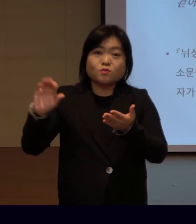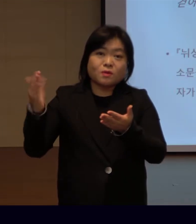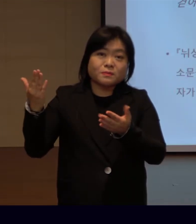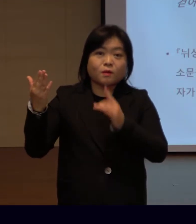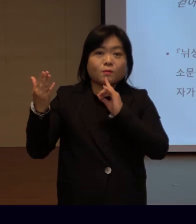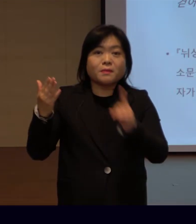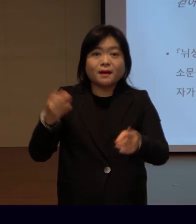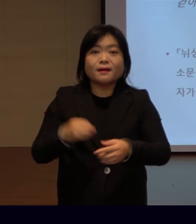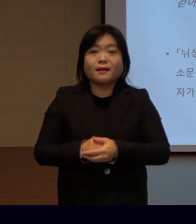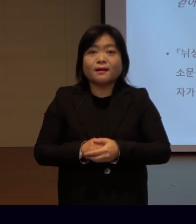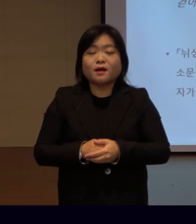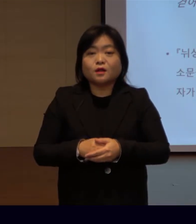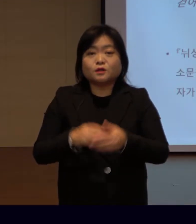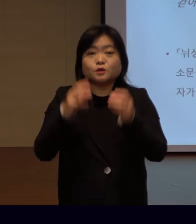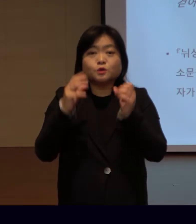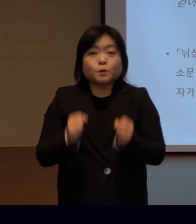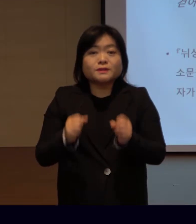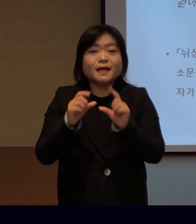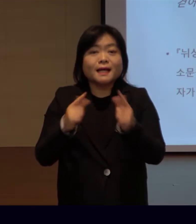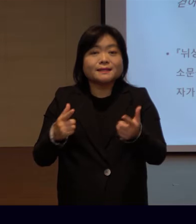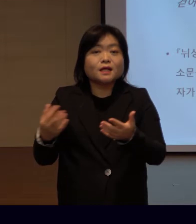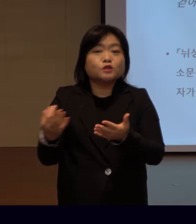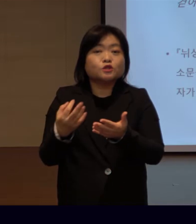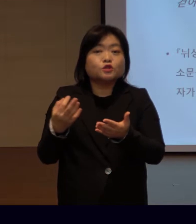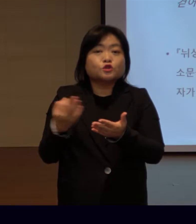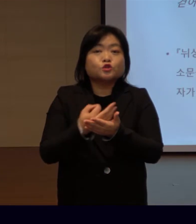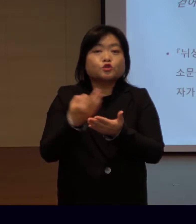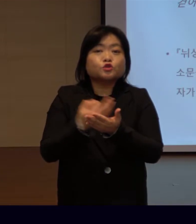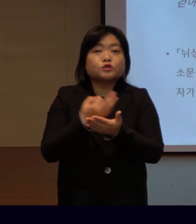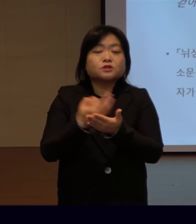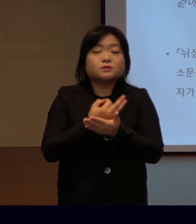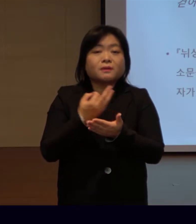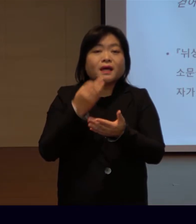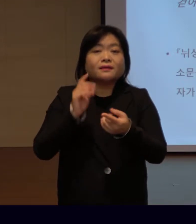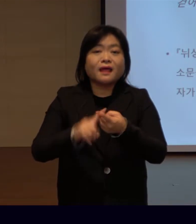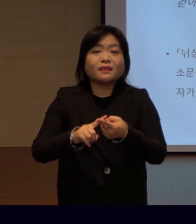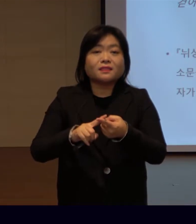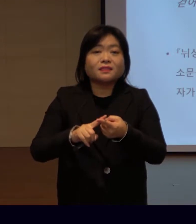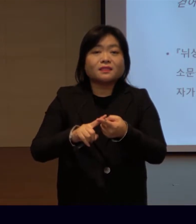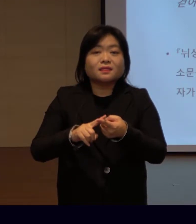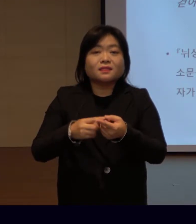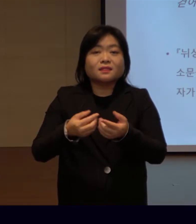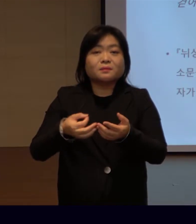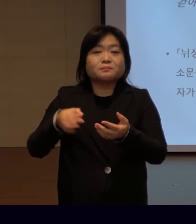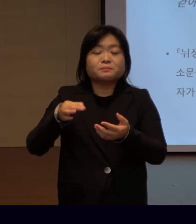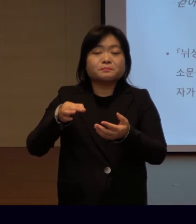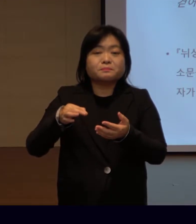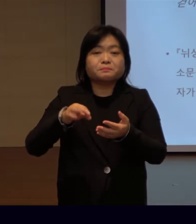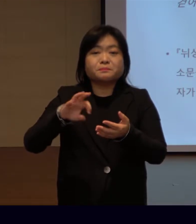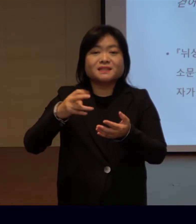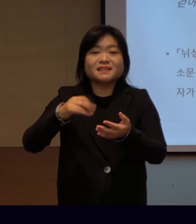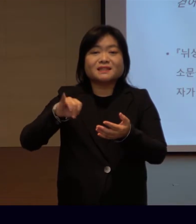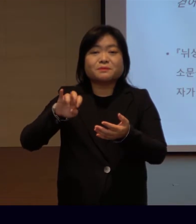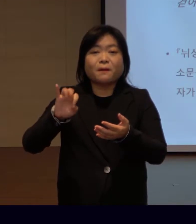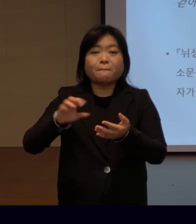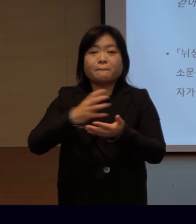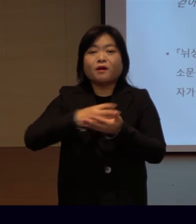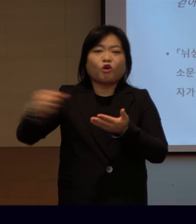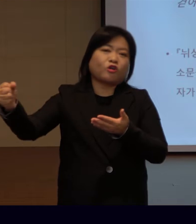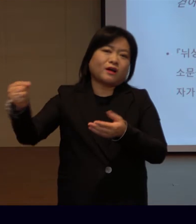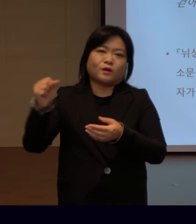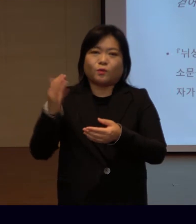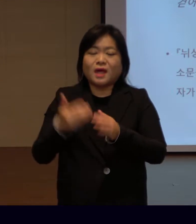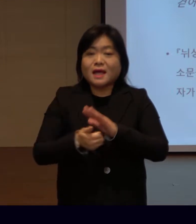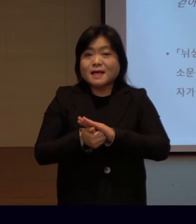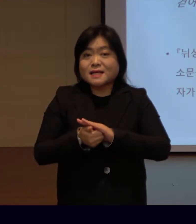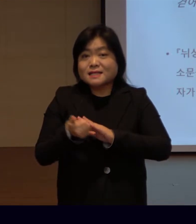기가 막히지 않나요? 존재하지 않는 수익의 크림을 걷어갑니다. 이 희망을 정기적인